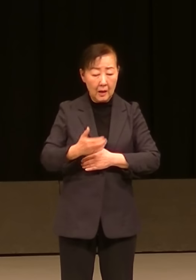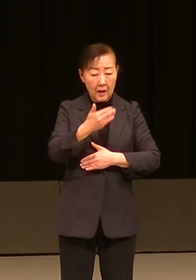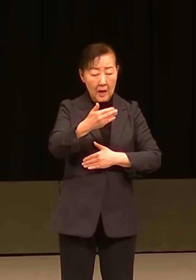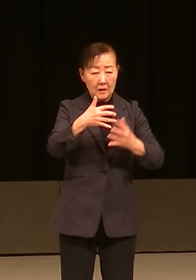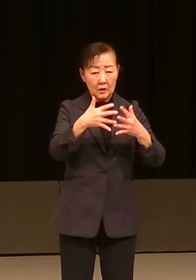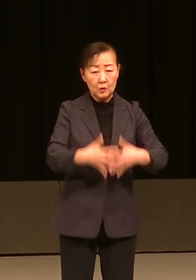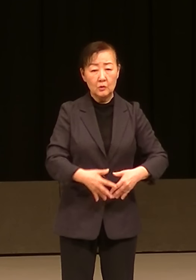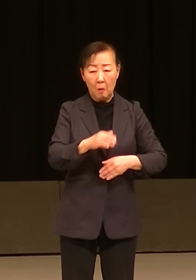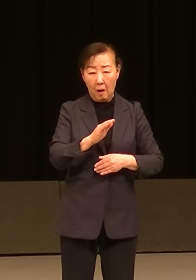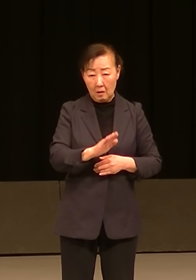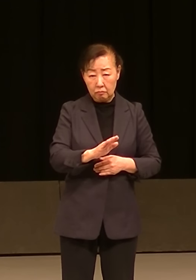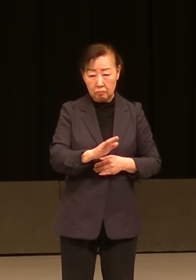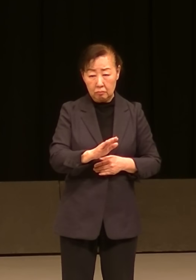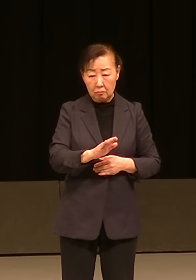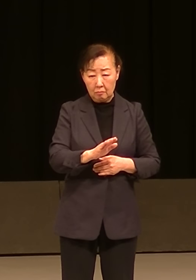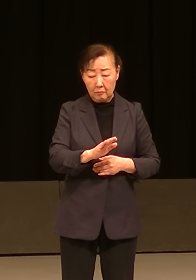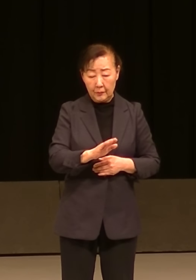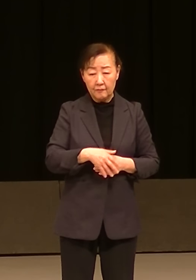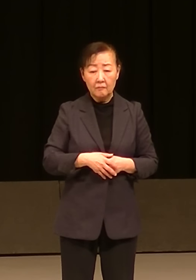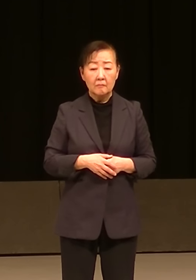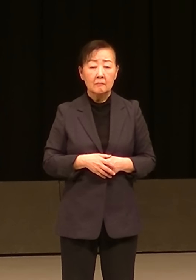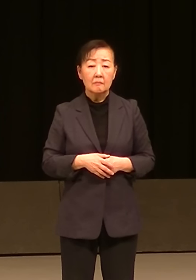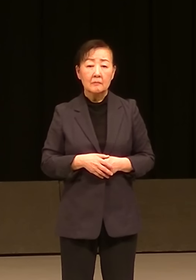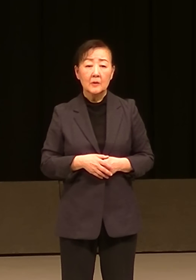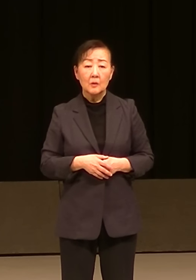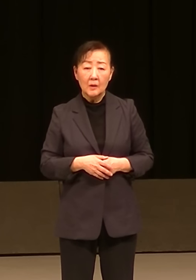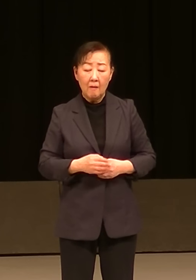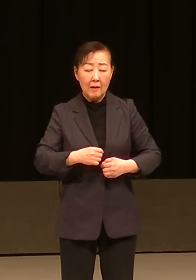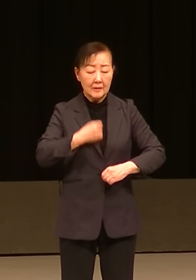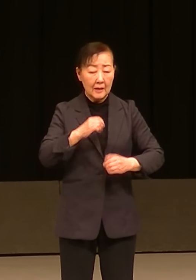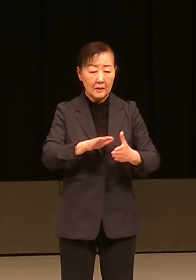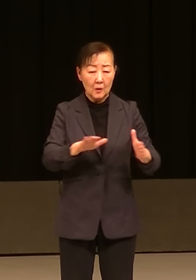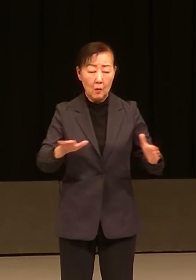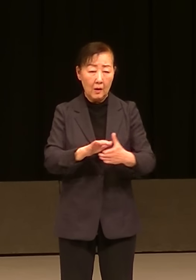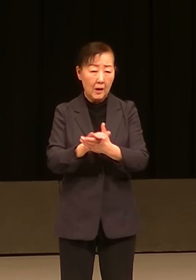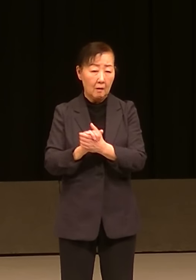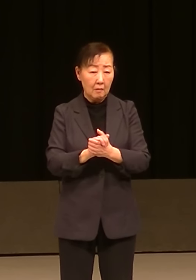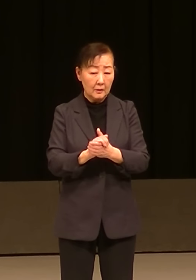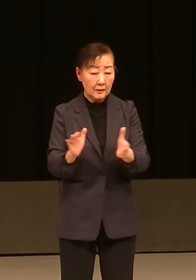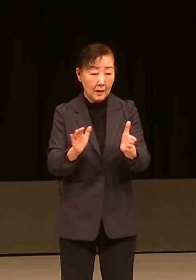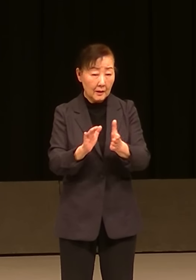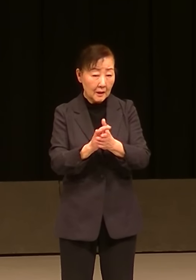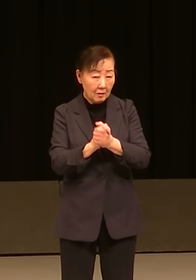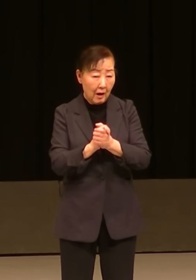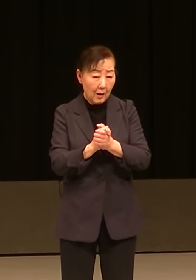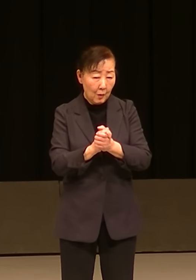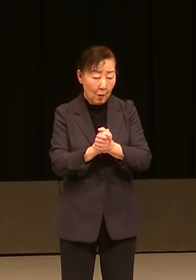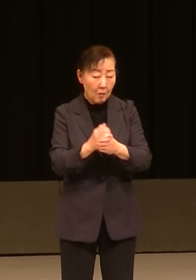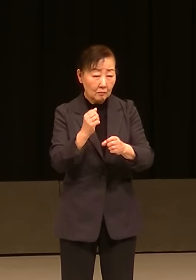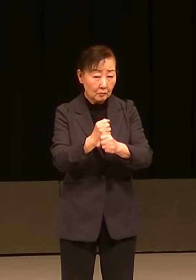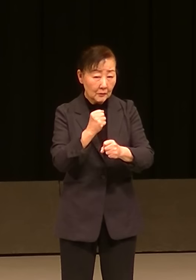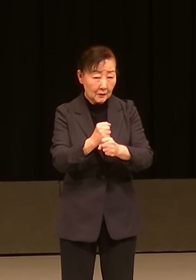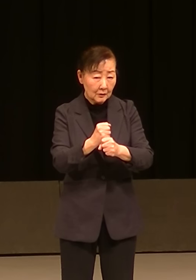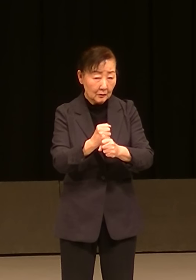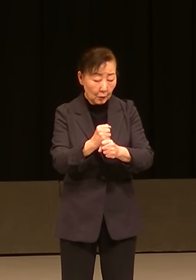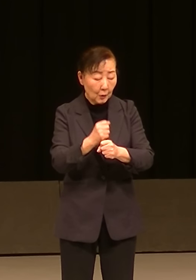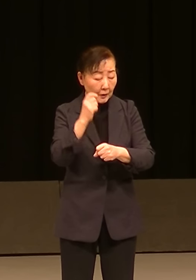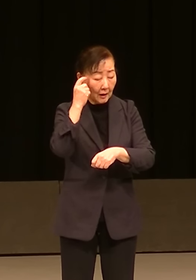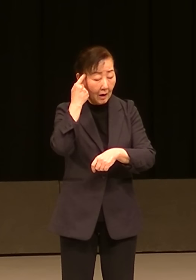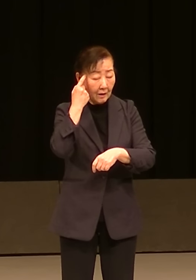るということが、この、まあ正義と平和のいがき合いをもたらすという観点から考え